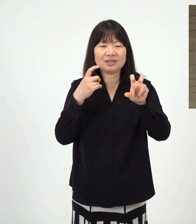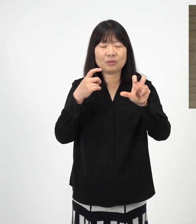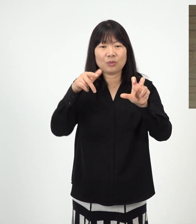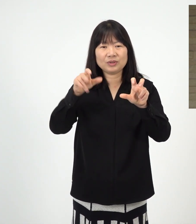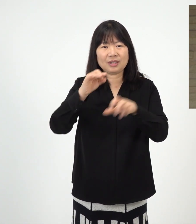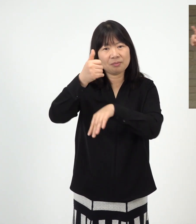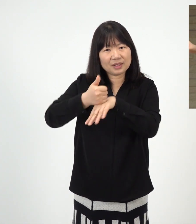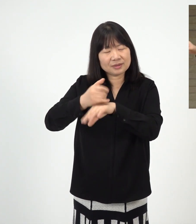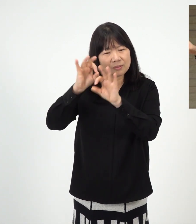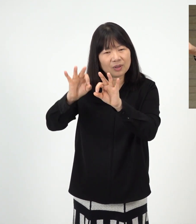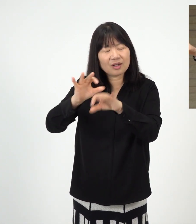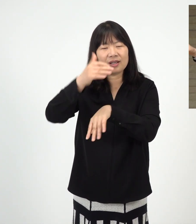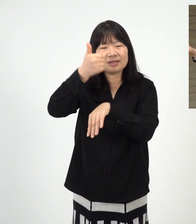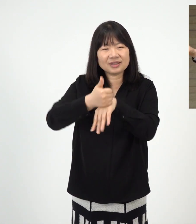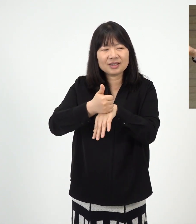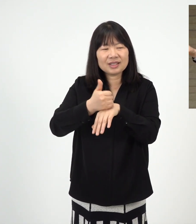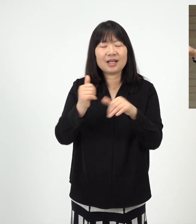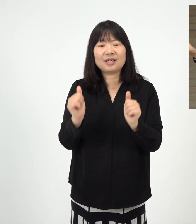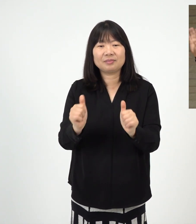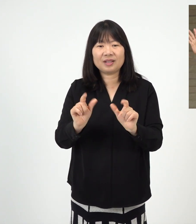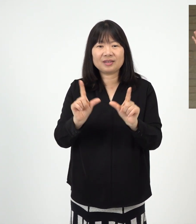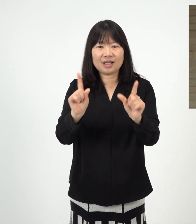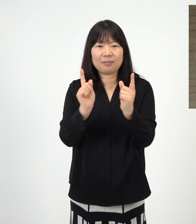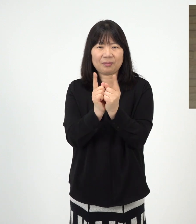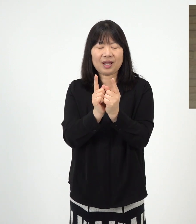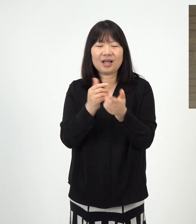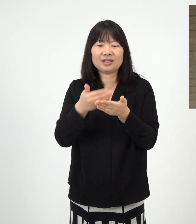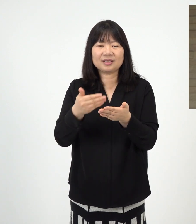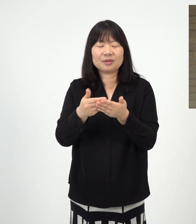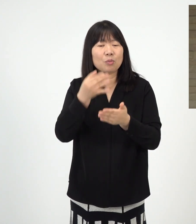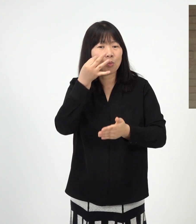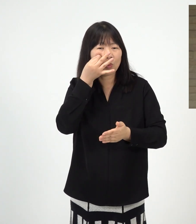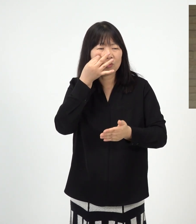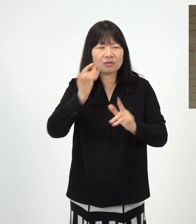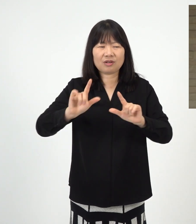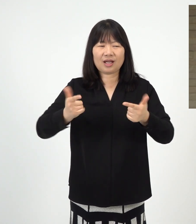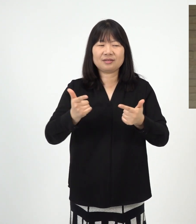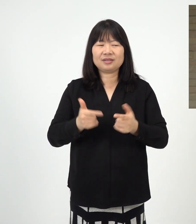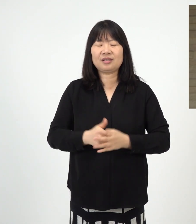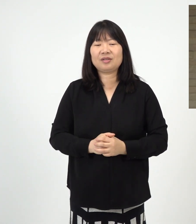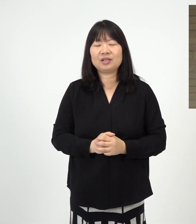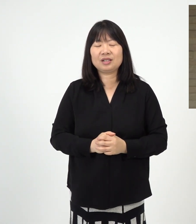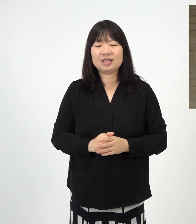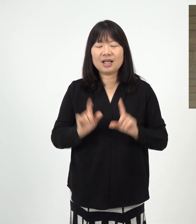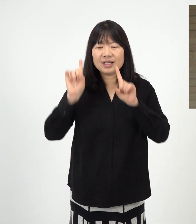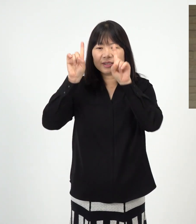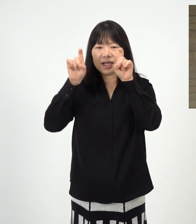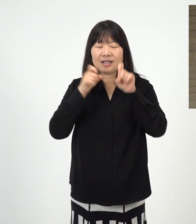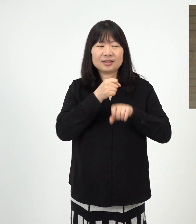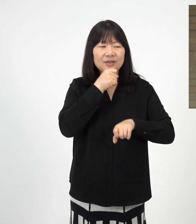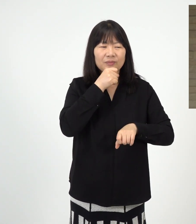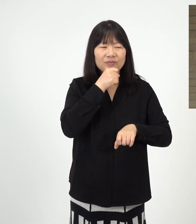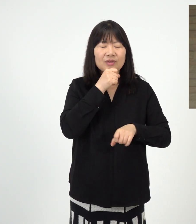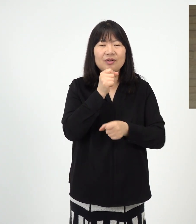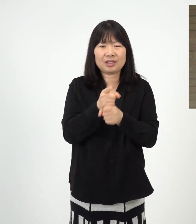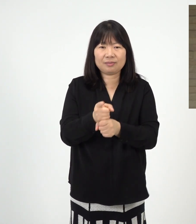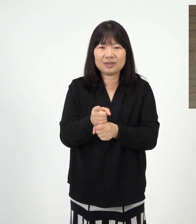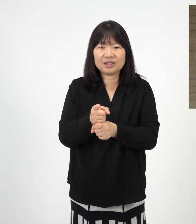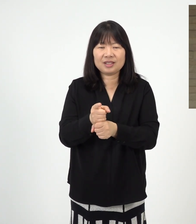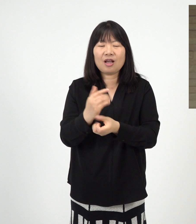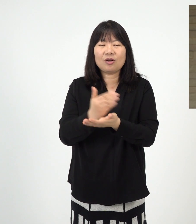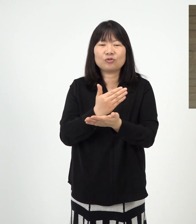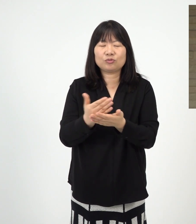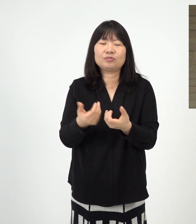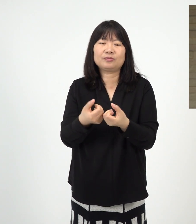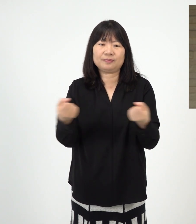부분은 최종적인 심판날에 벌어질 그림을 얘기하는 게 아니에요. 양과 염소는 이미